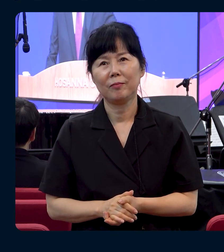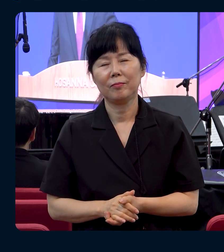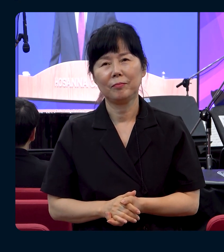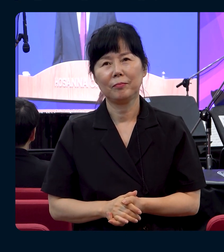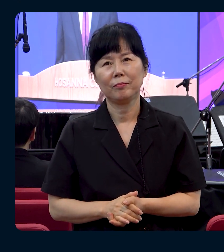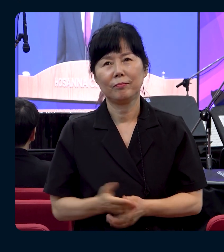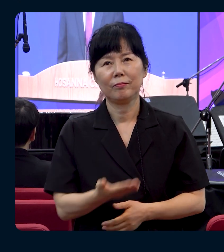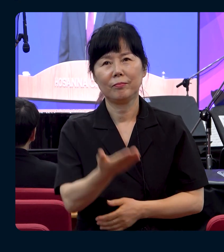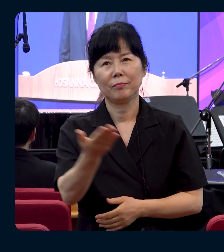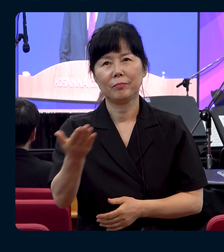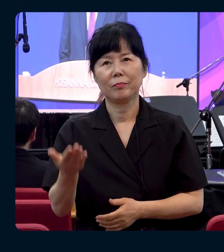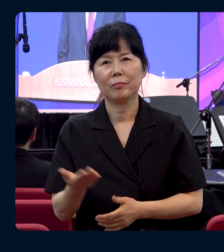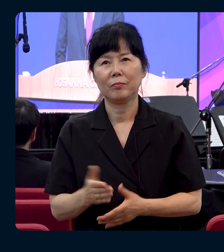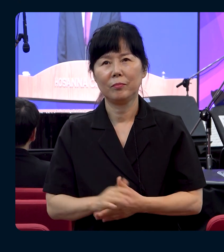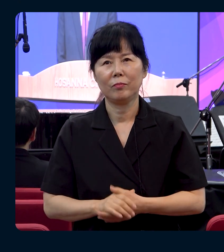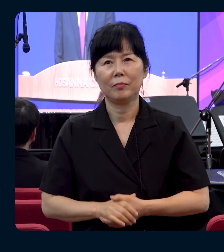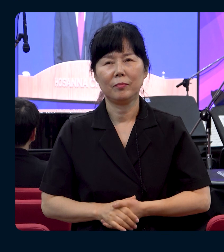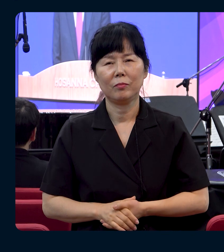여러분,